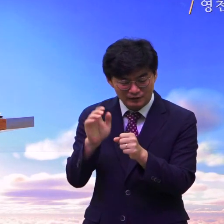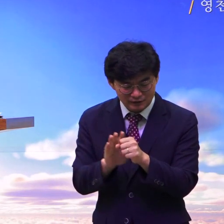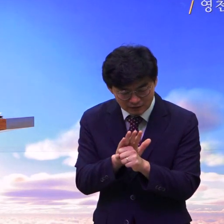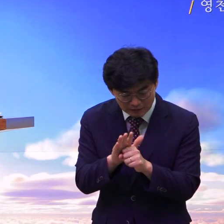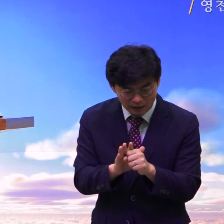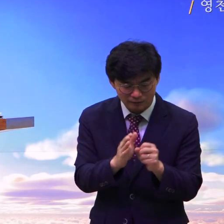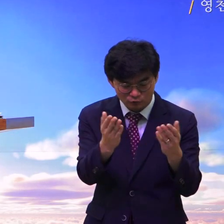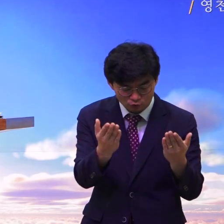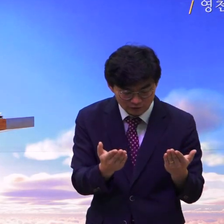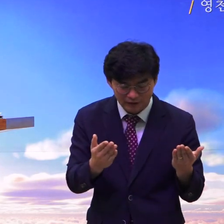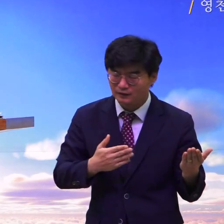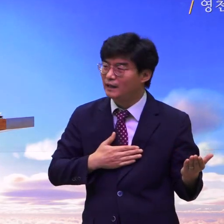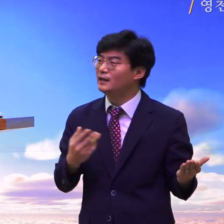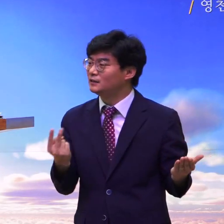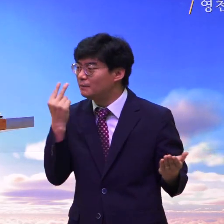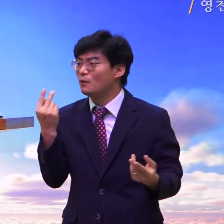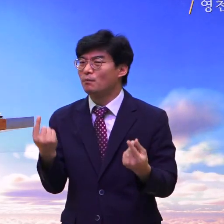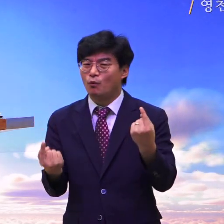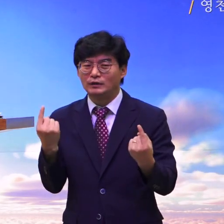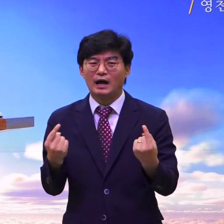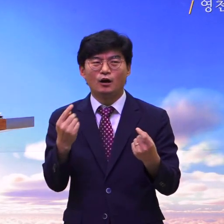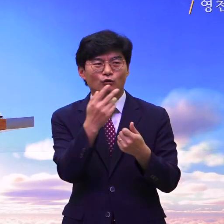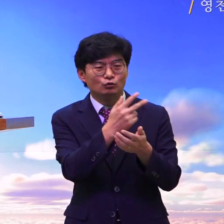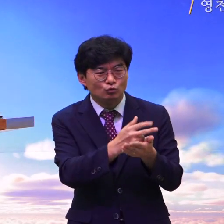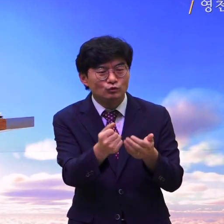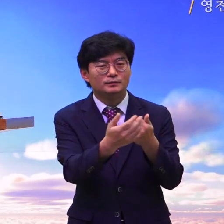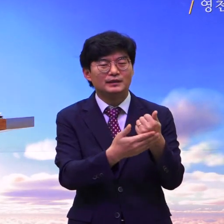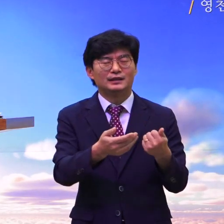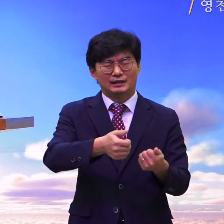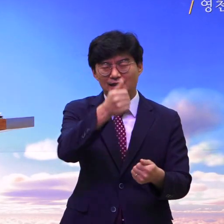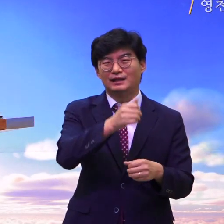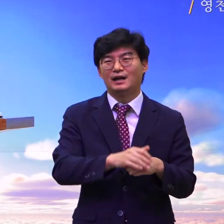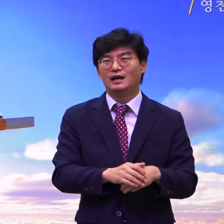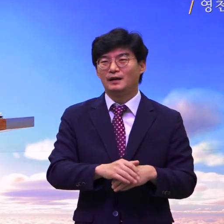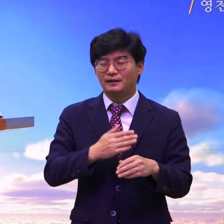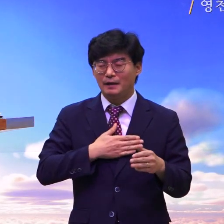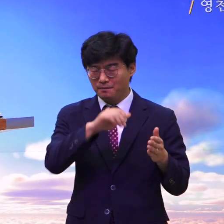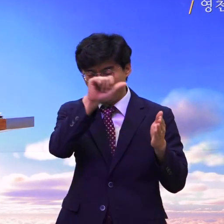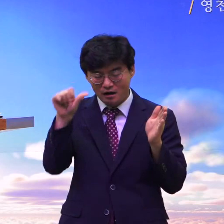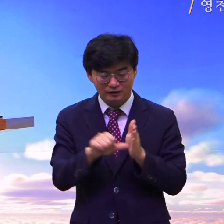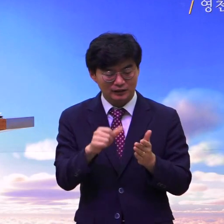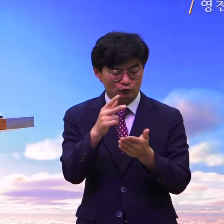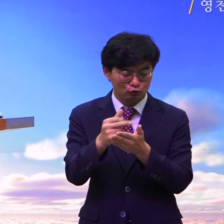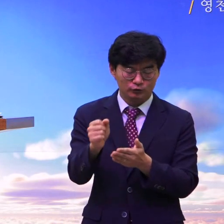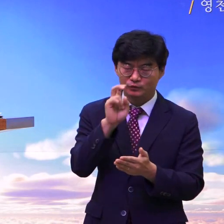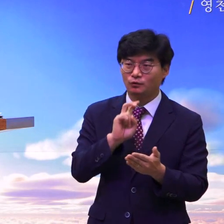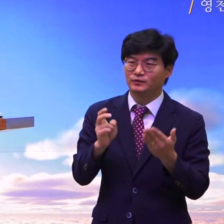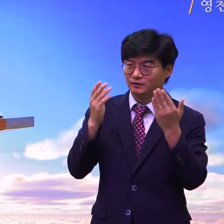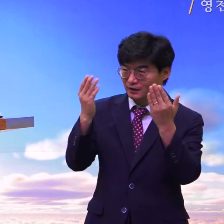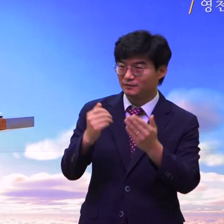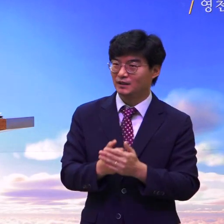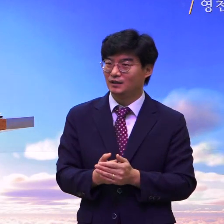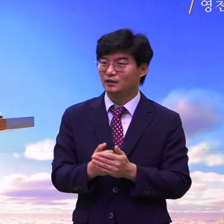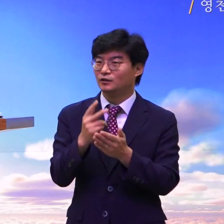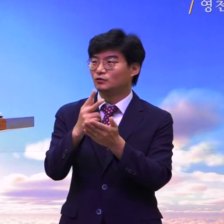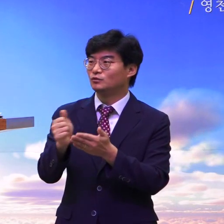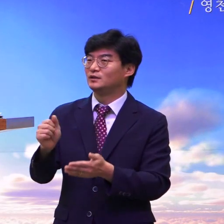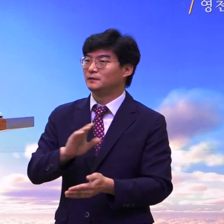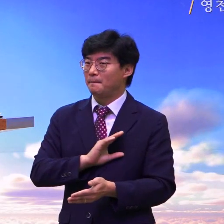생명보다 낫습니다. 내 인생의 주님을 찬양합니다. 내 평생의 주님을 송축하겠습니다. 주님의 이름으로 말미암아 내 손을